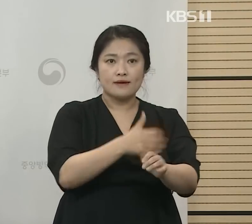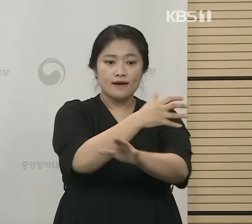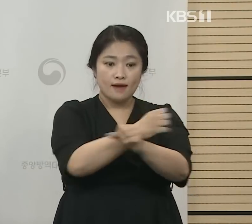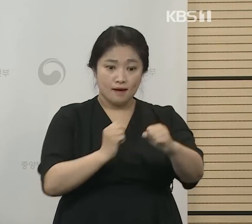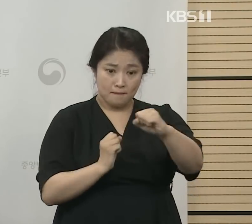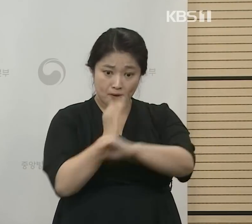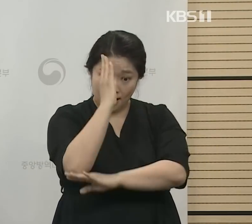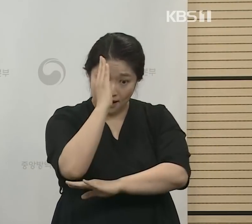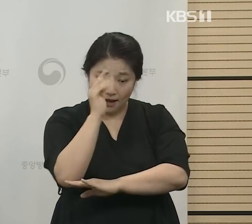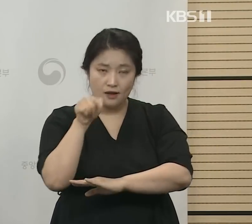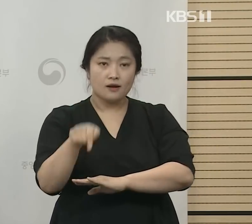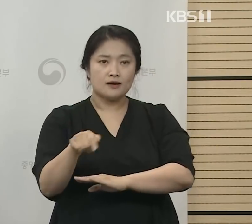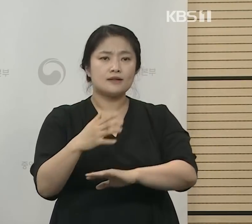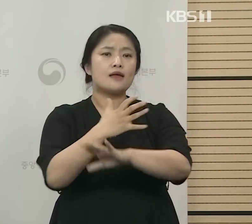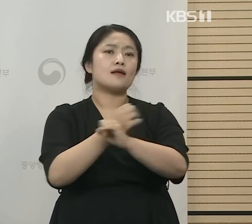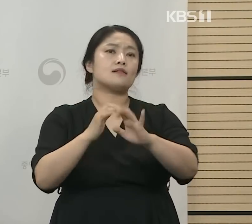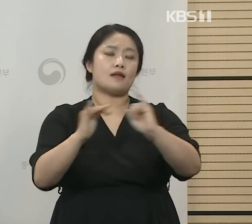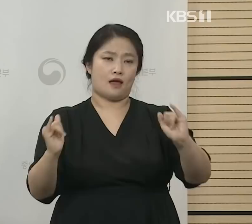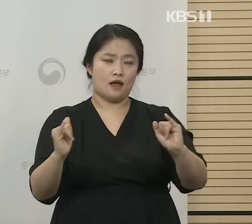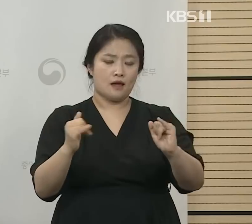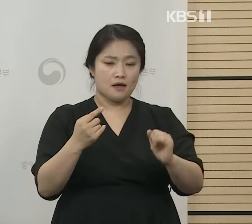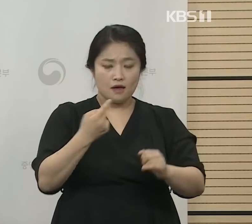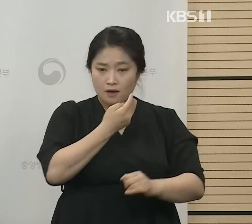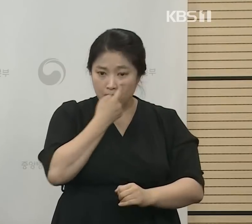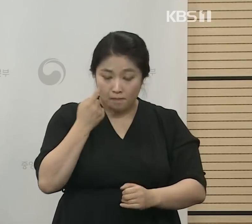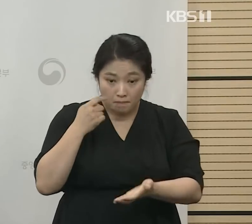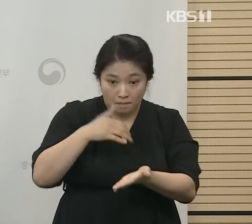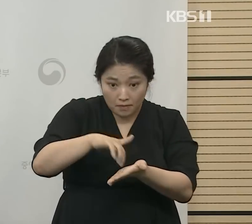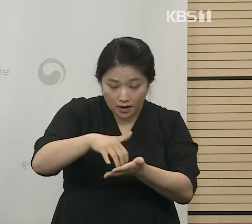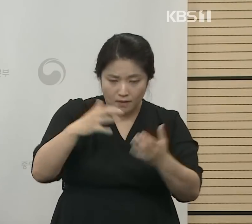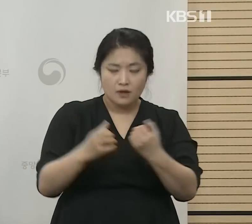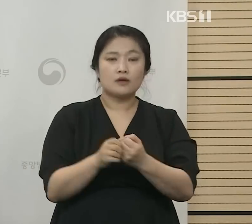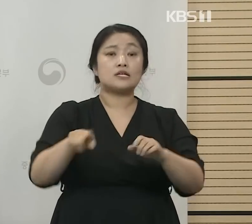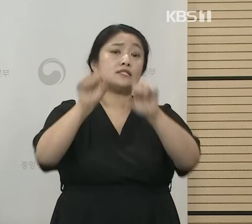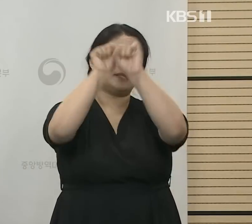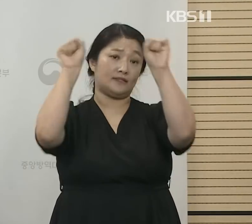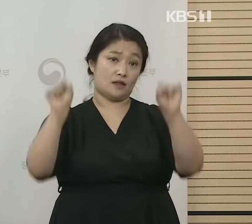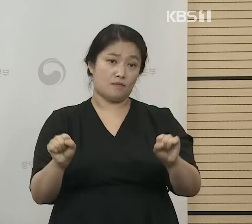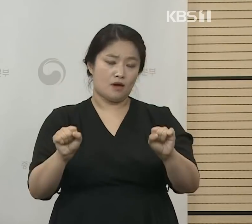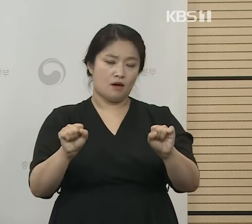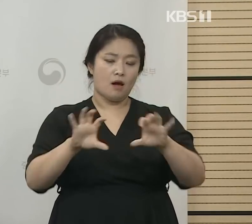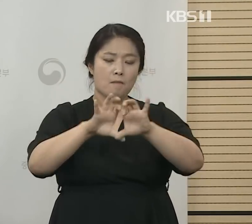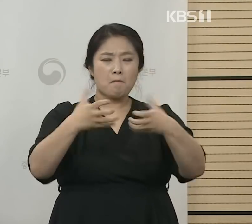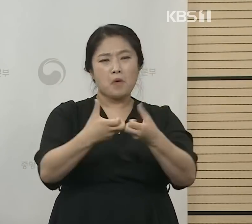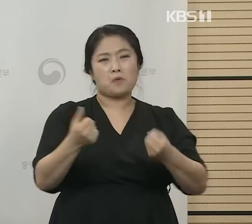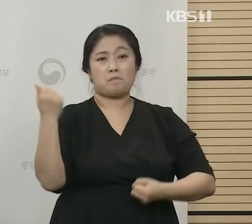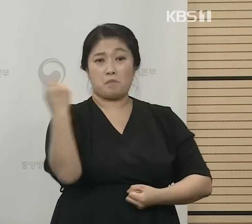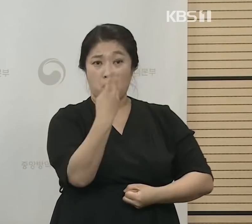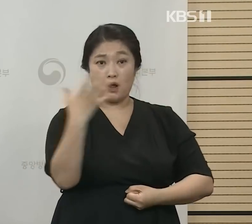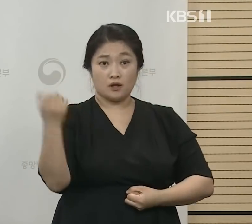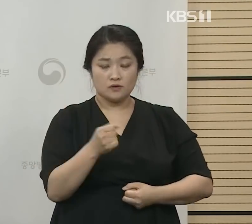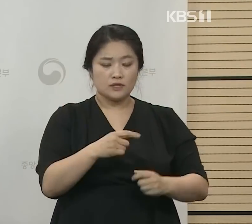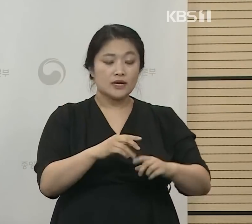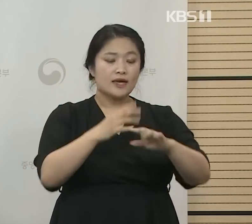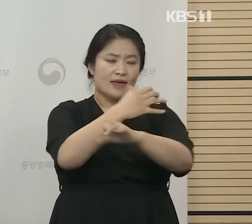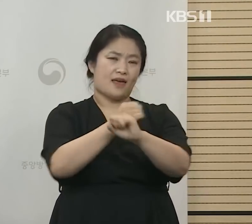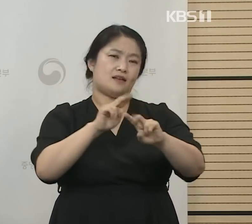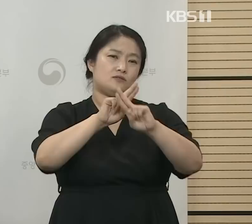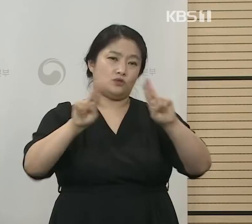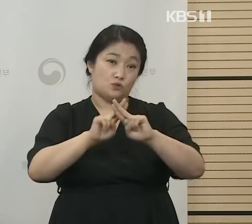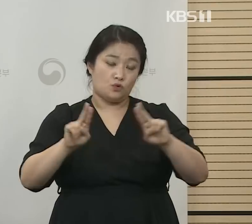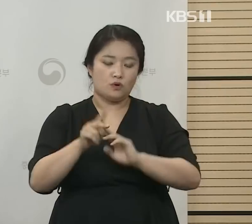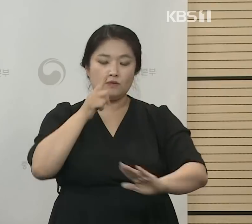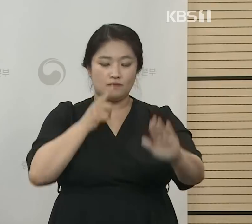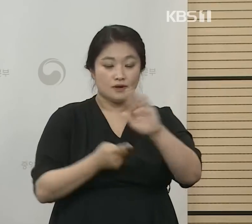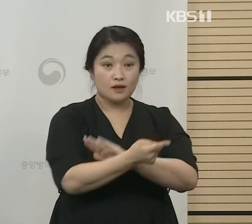예약이 초과된 예약자를 파악하여 예방접종 시스템에 별도의 코드로 예약 취소를 하는